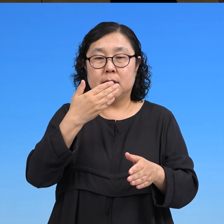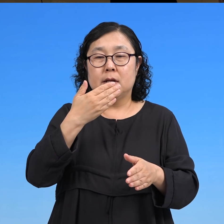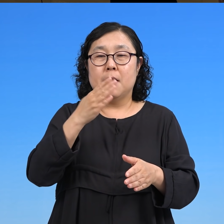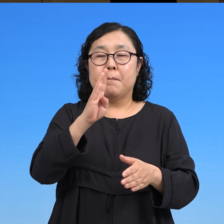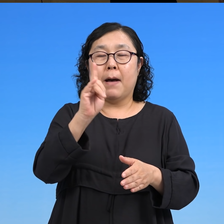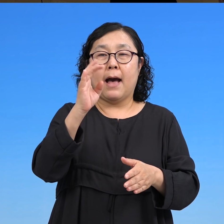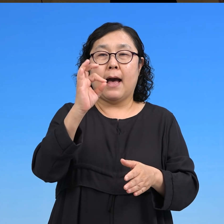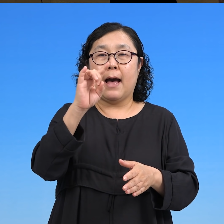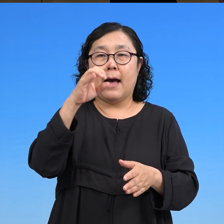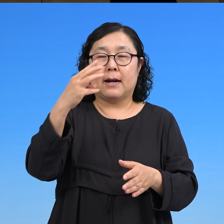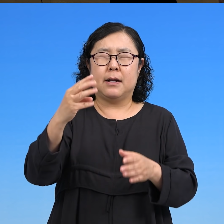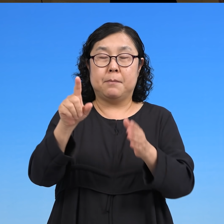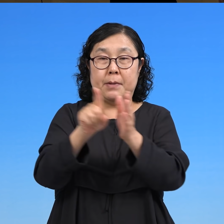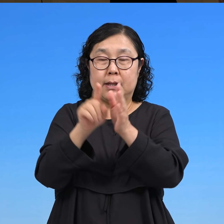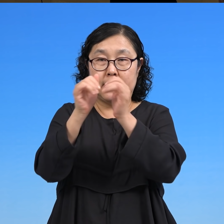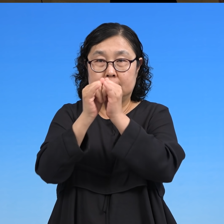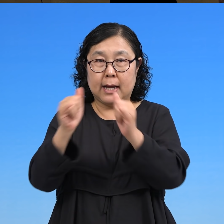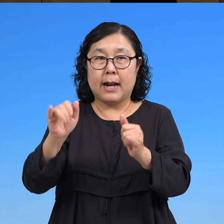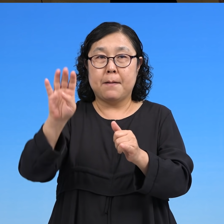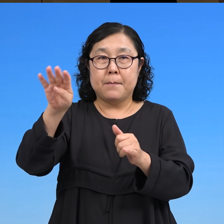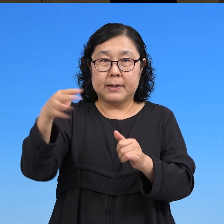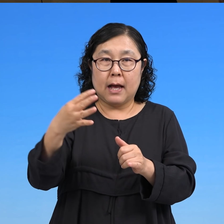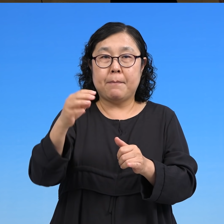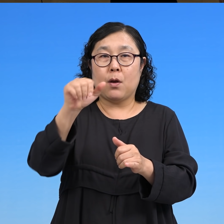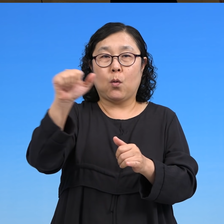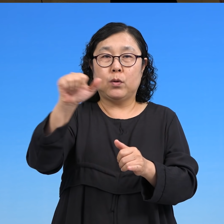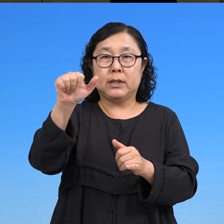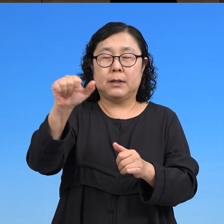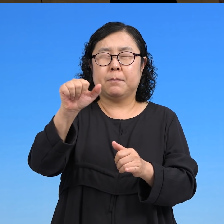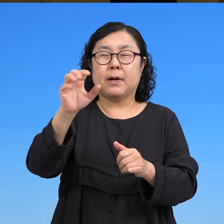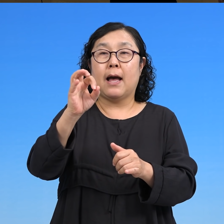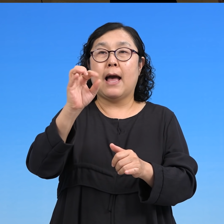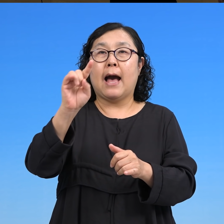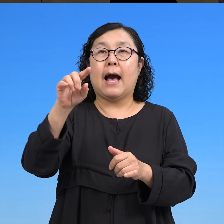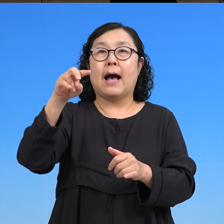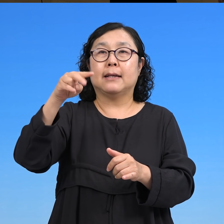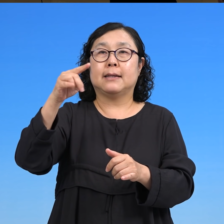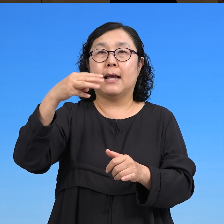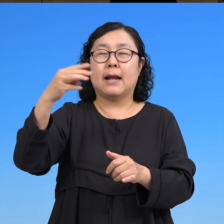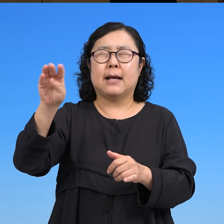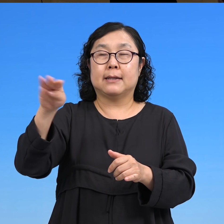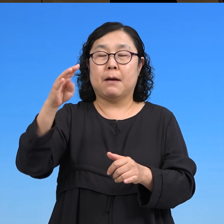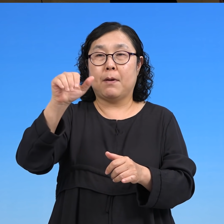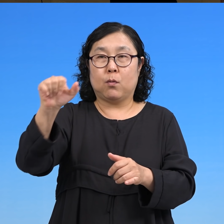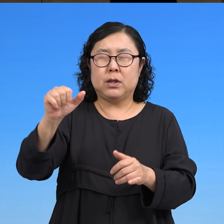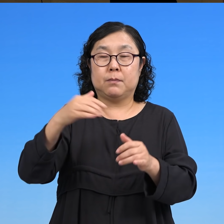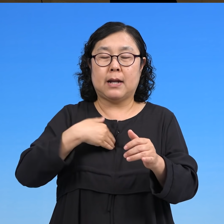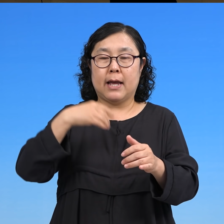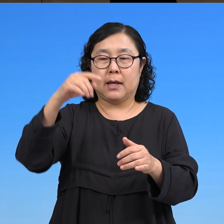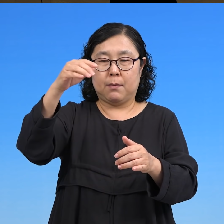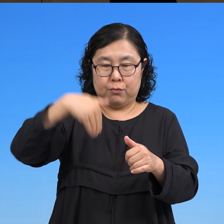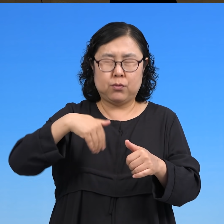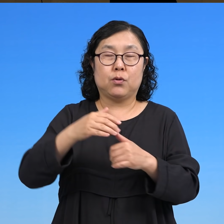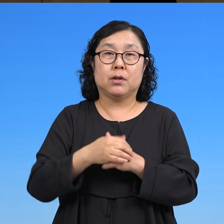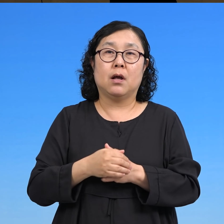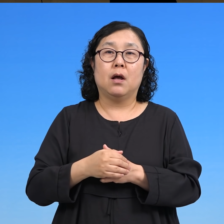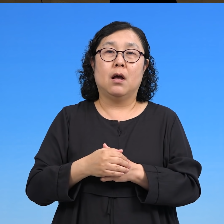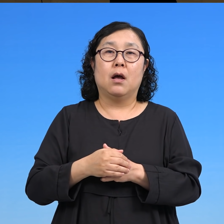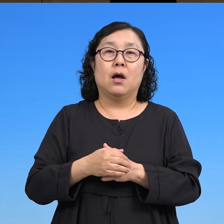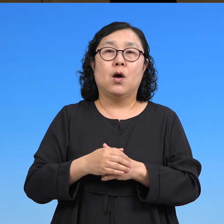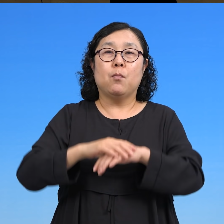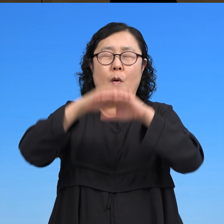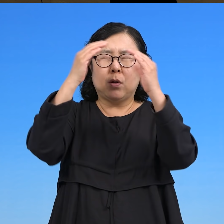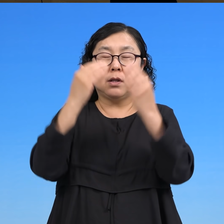선지자 450명과 아세라의 선지자 450명을 갈멜산으로 모아 내게로 나오게 하소서. 아합이 이에